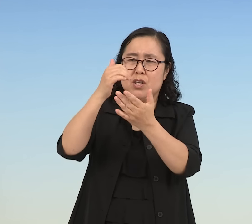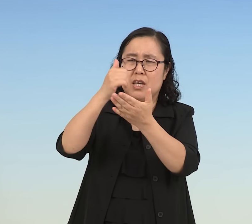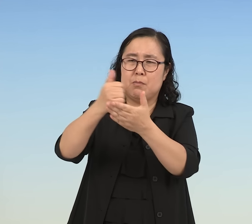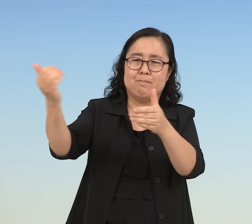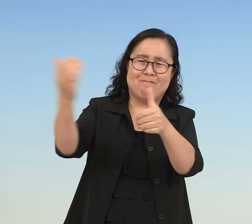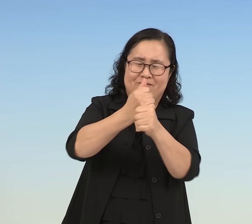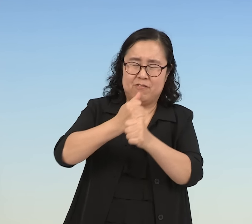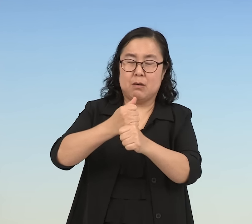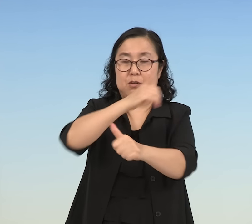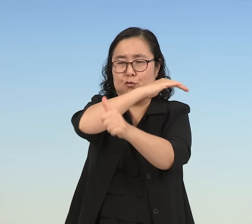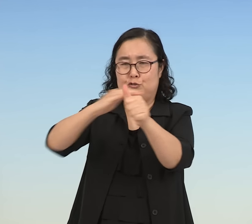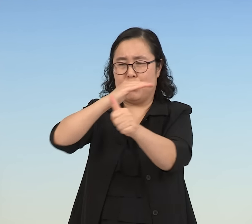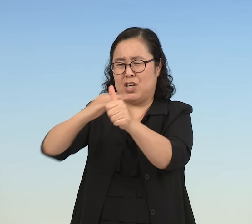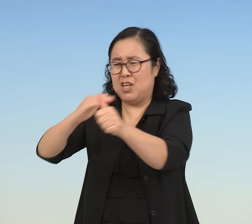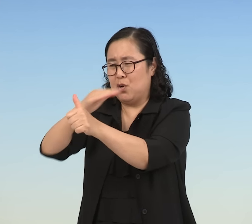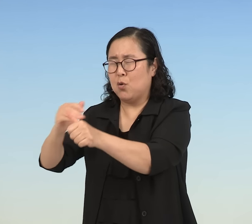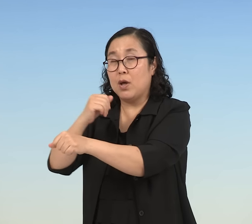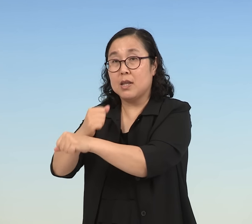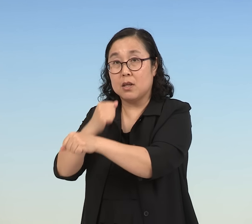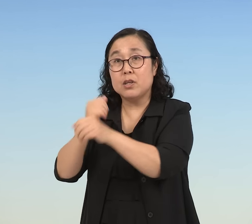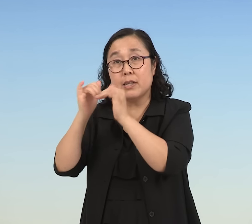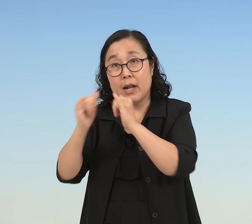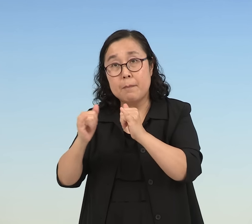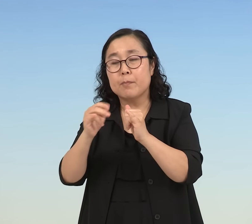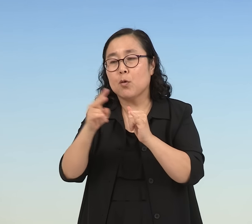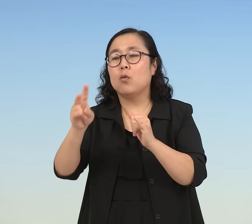다니던 혈기덩덩한 사람이 바울이었거든요.